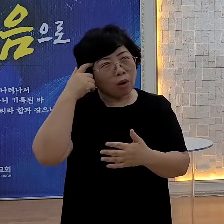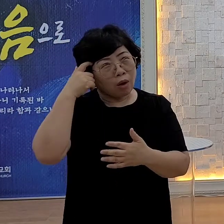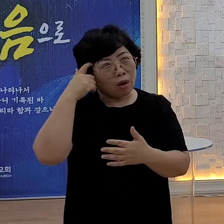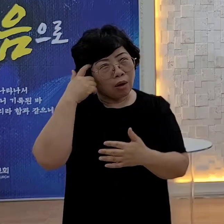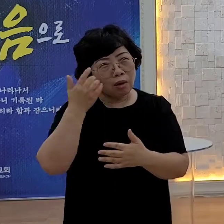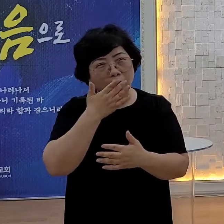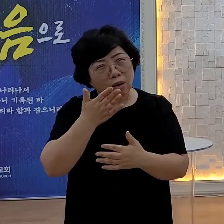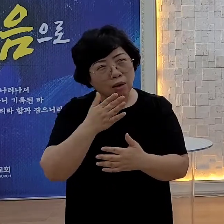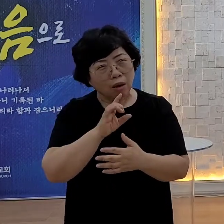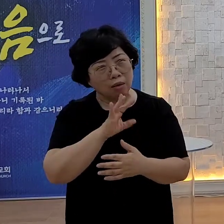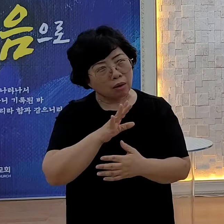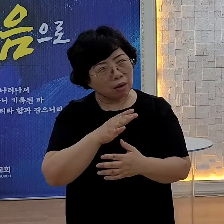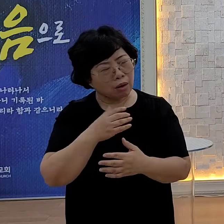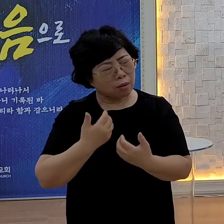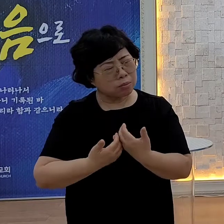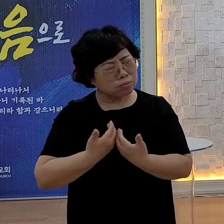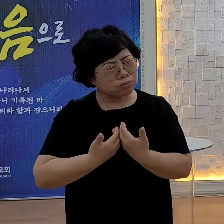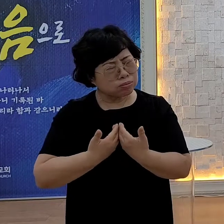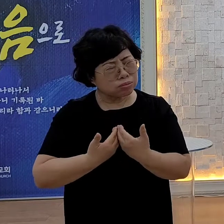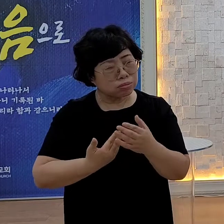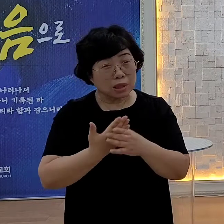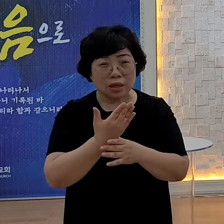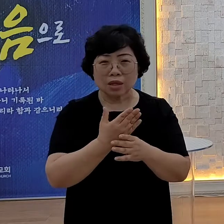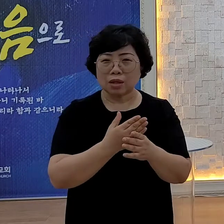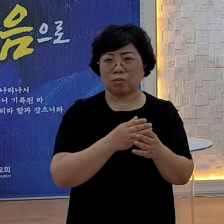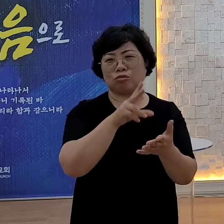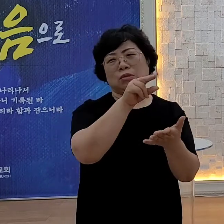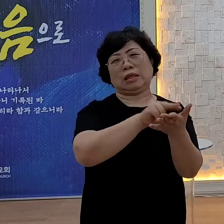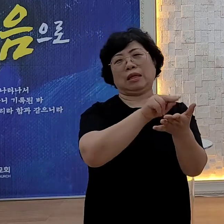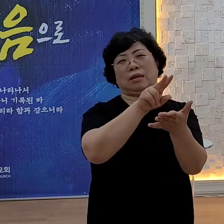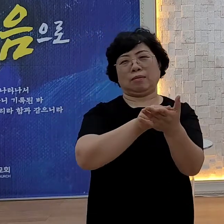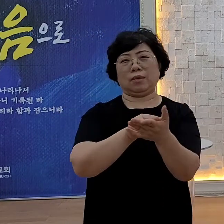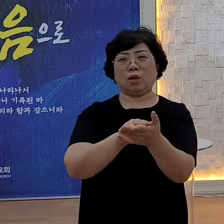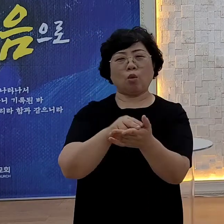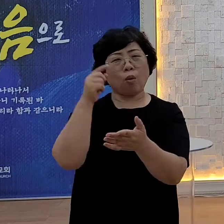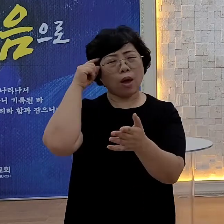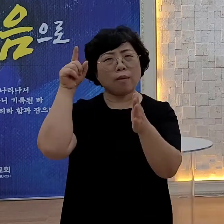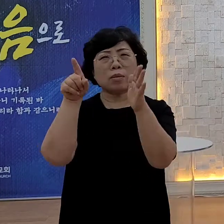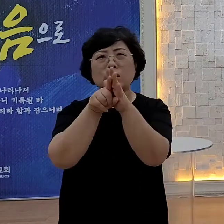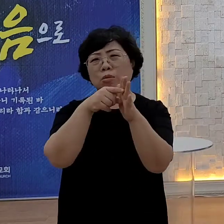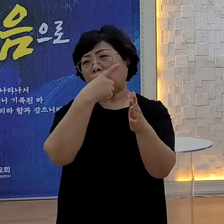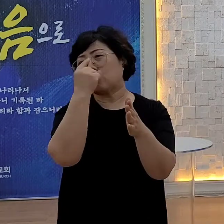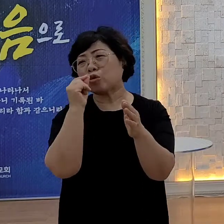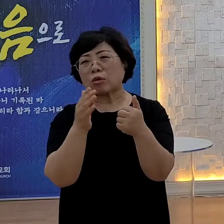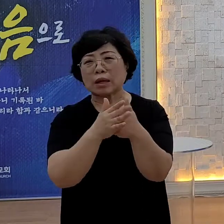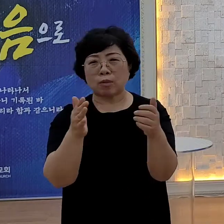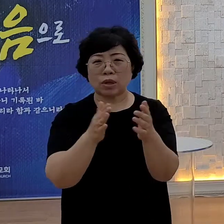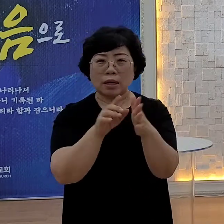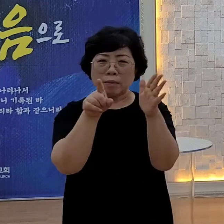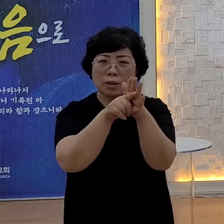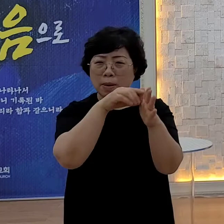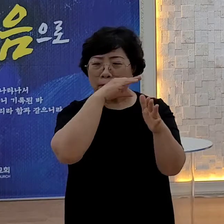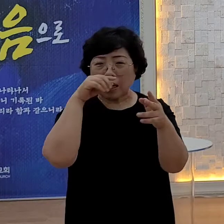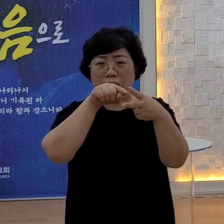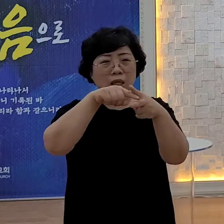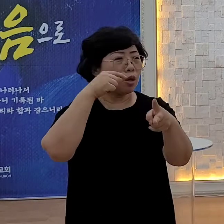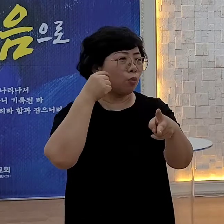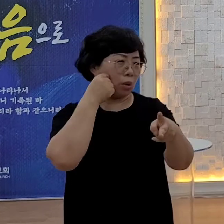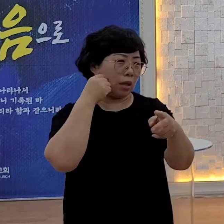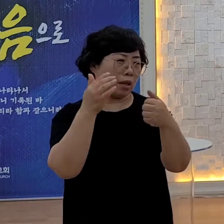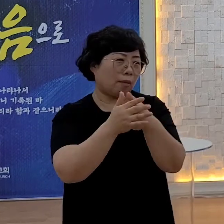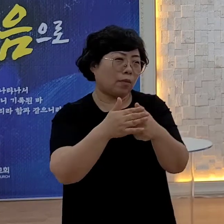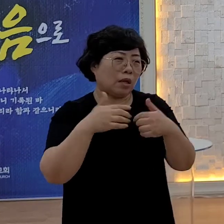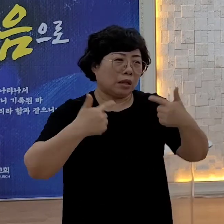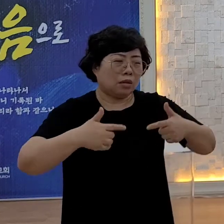이 믿음에 대해서 늘 고민하는 것이 문제란 말이에요. 자, 그래서 오늘 이 본문은 이제 마지막으로 이 믿음에